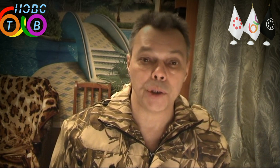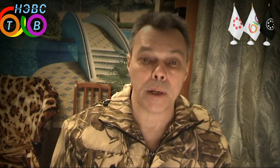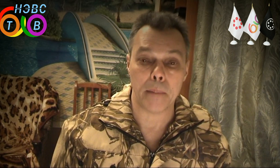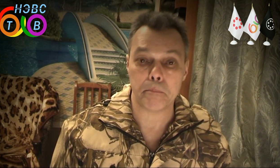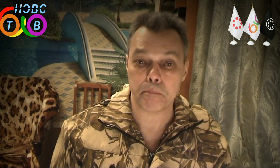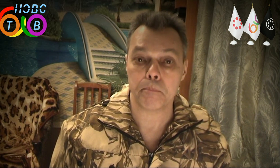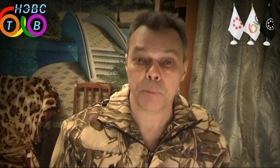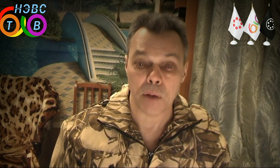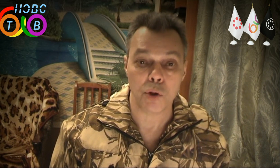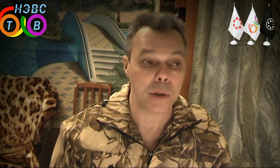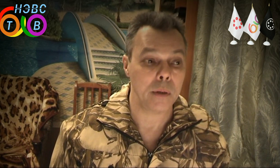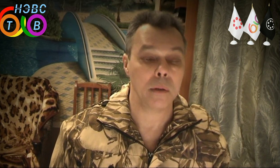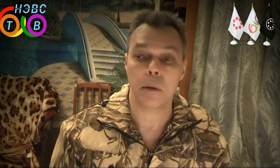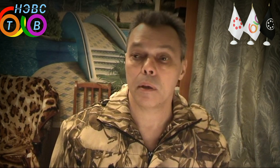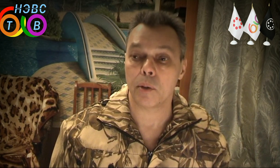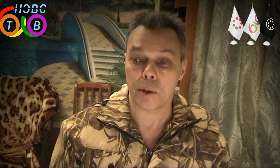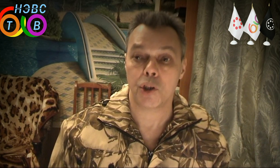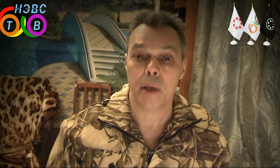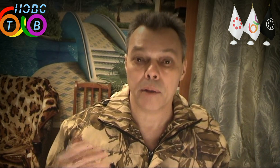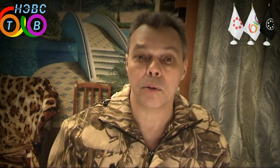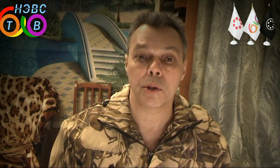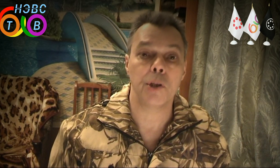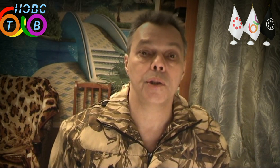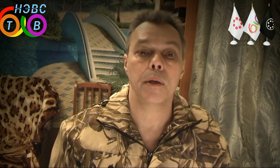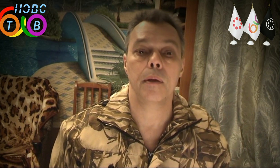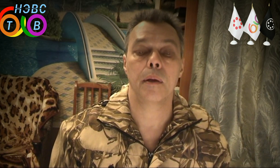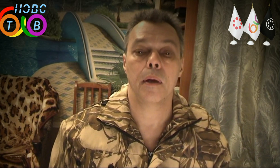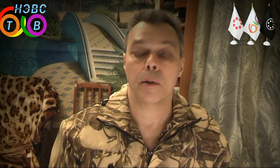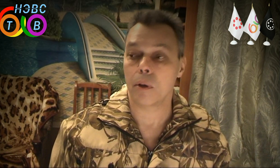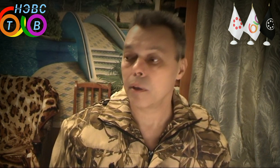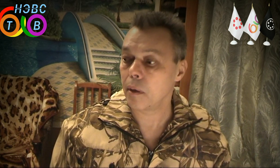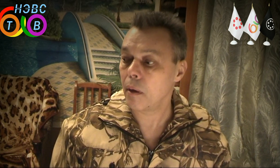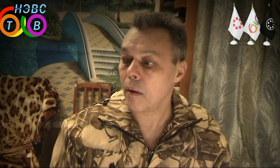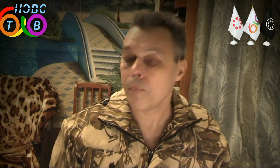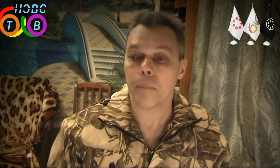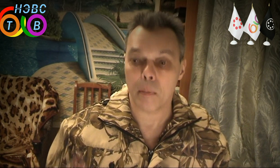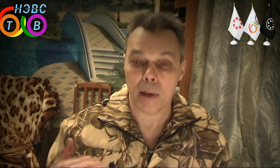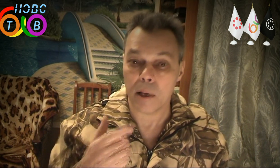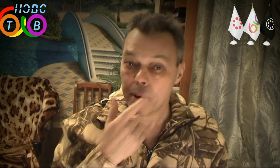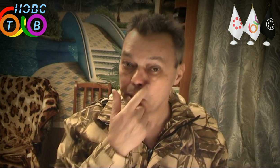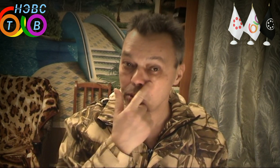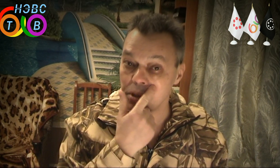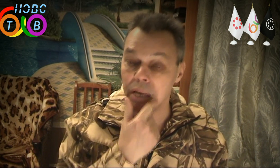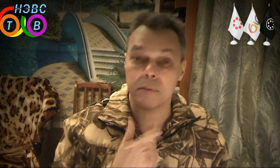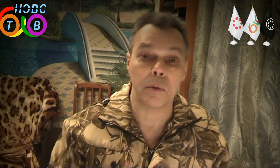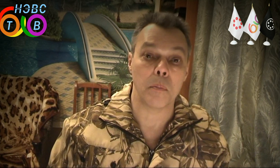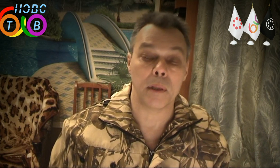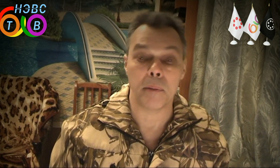мужчина девушки, который зачинает ее женщиной, который преодолевает ее девственную